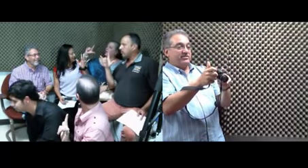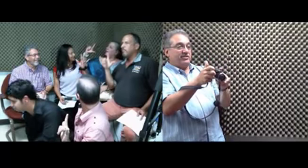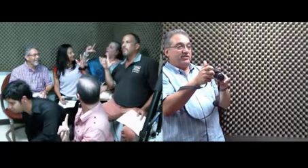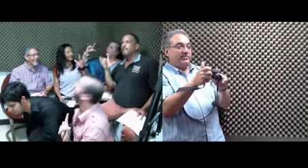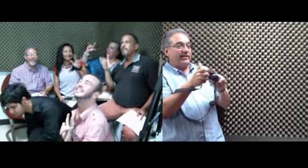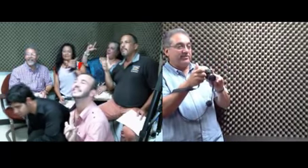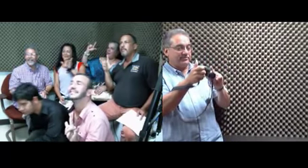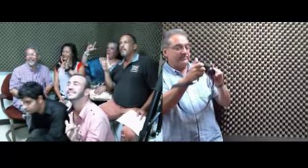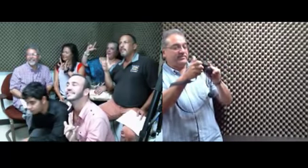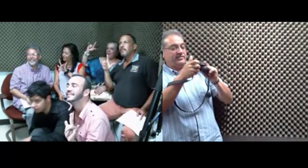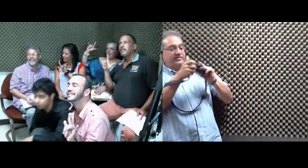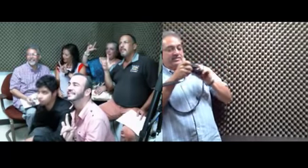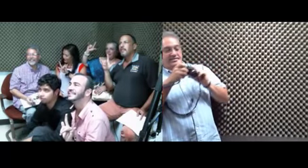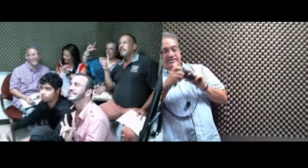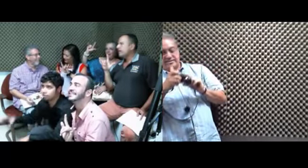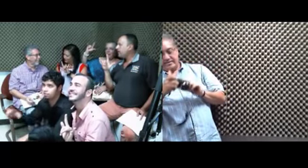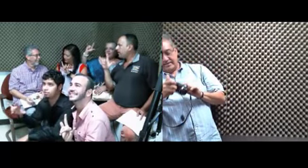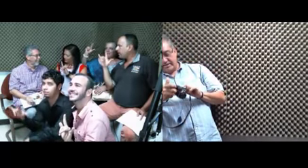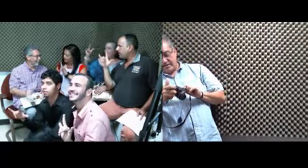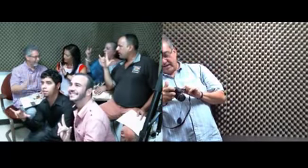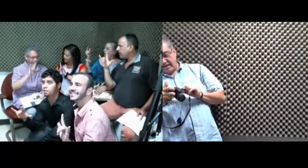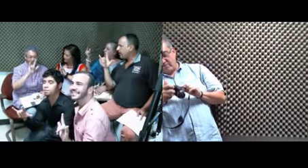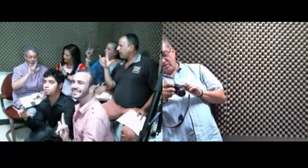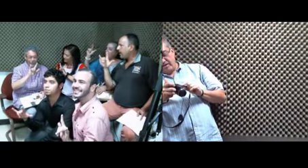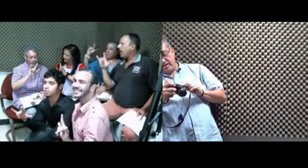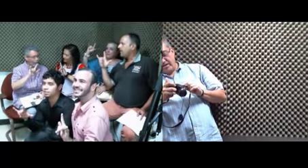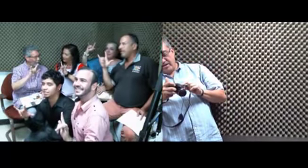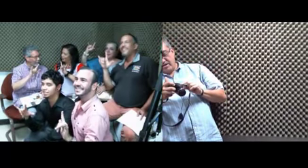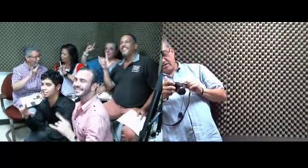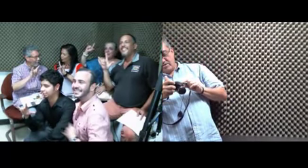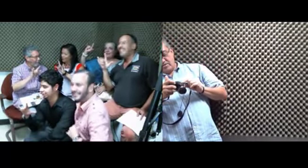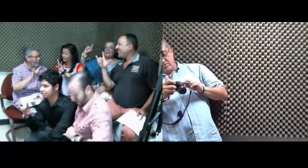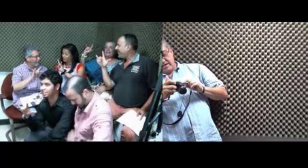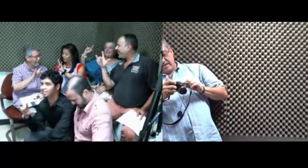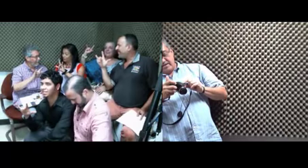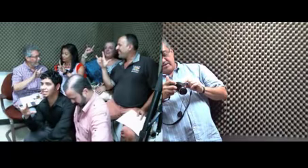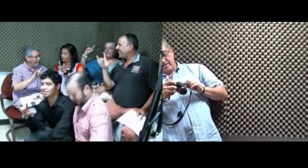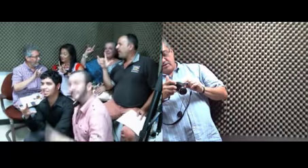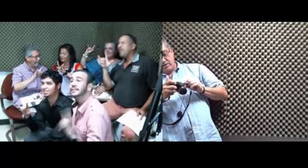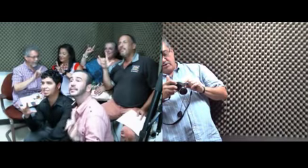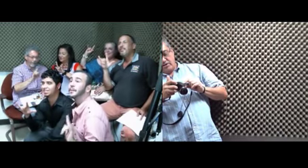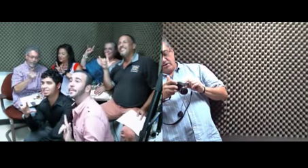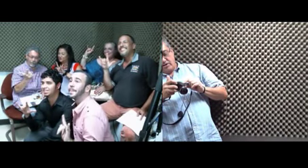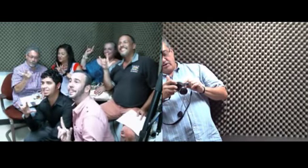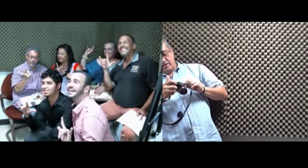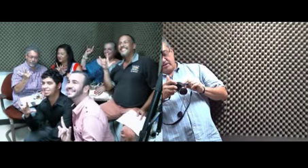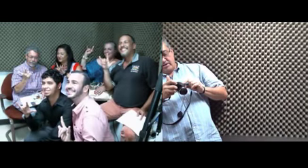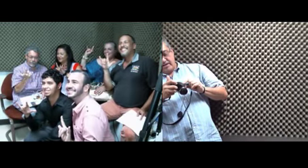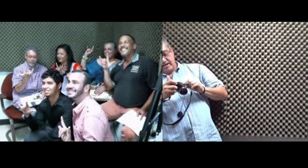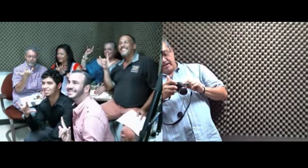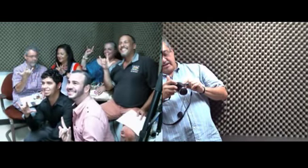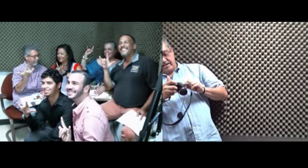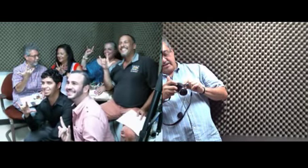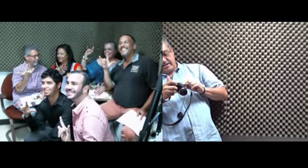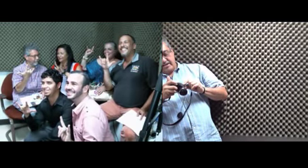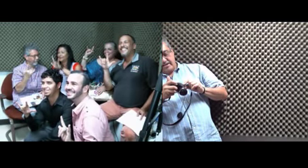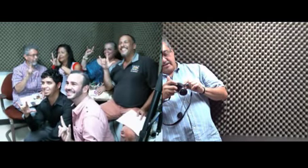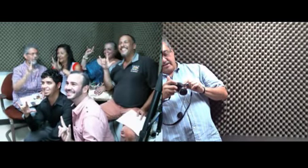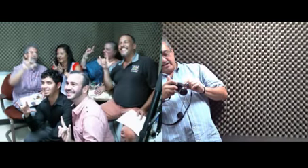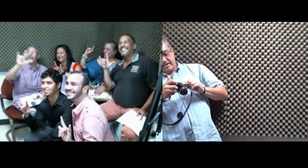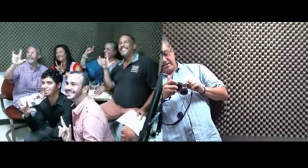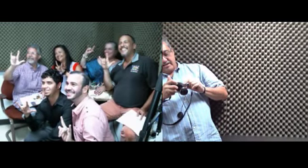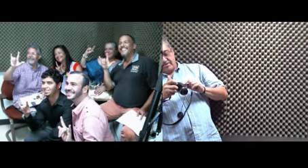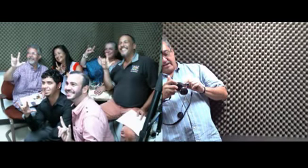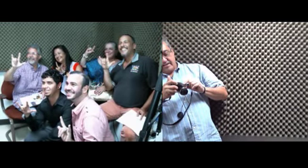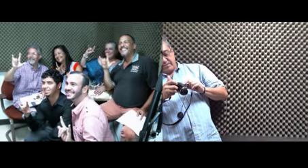publicidad, periodismo, moda y diseño. Apoya a la Fundación Nacional para la Cultura Popular para que prevalezca